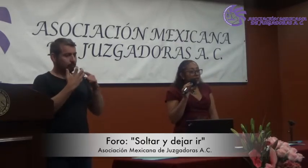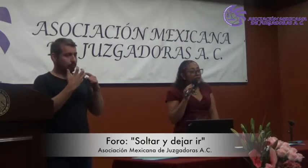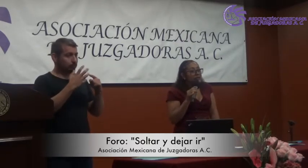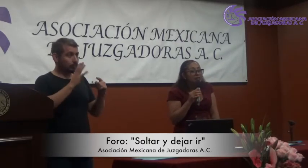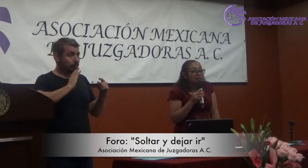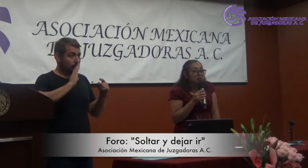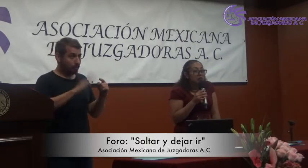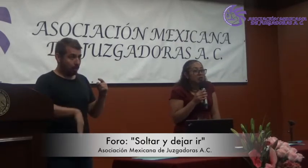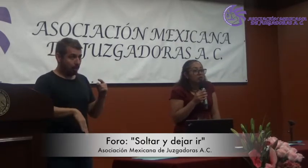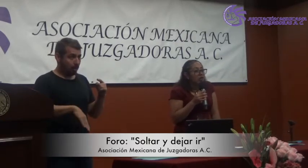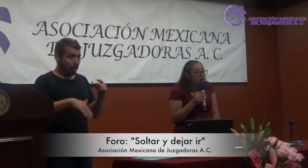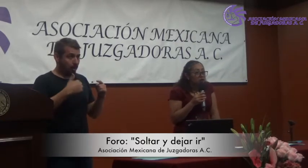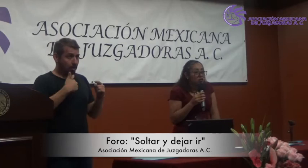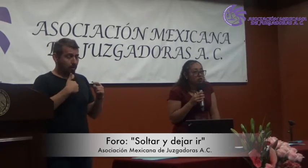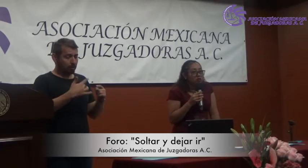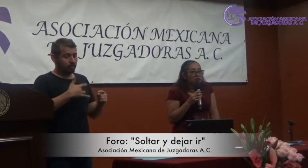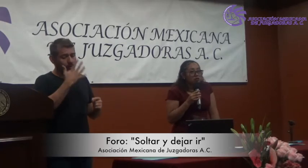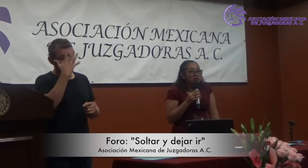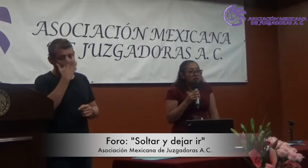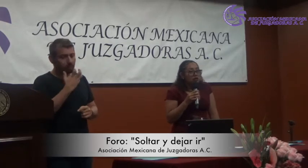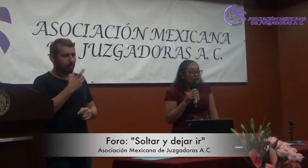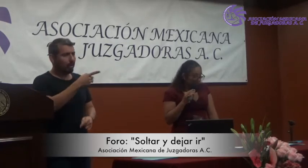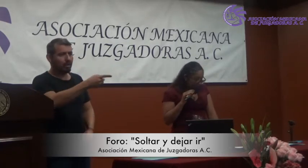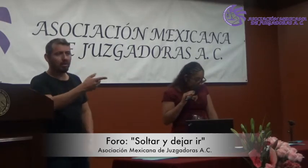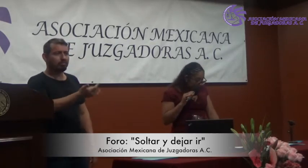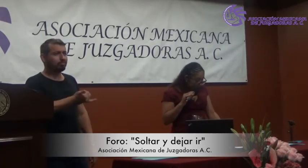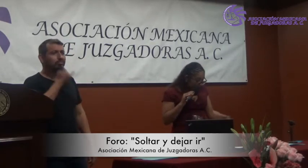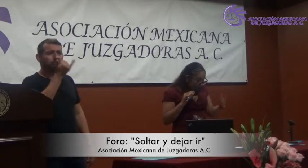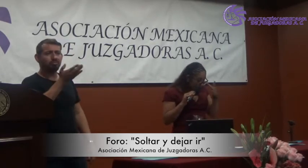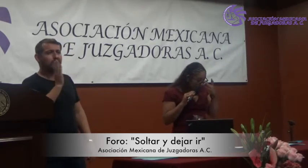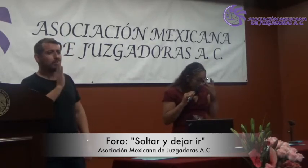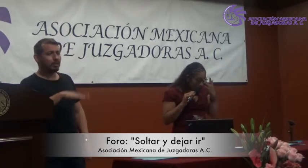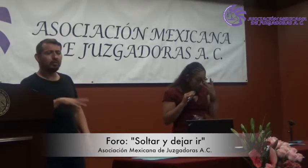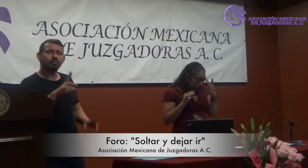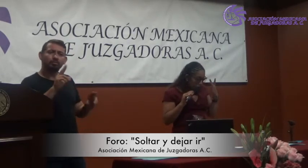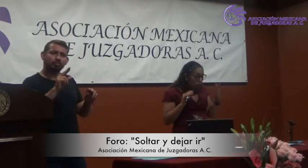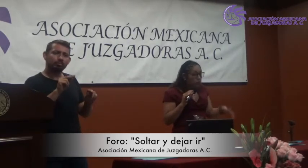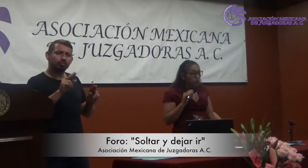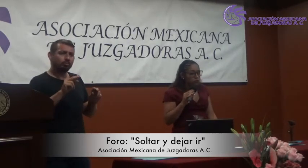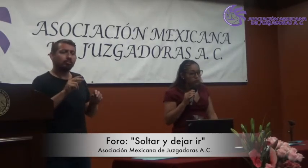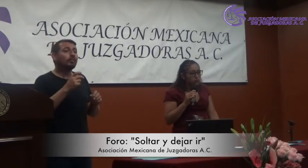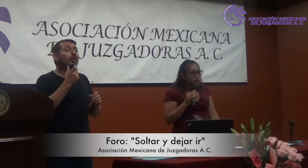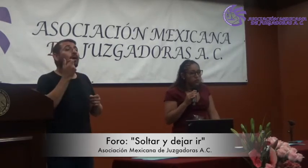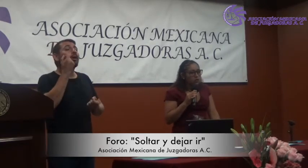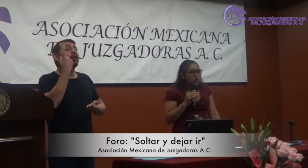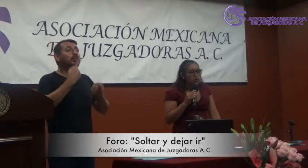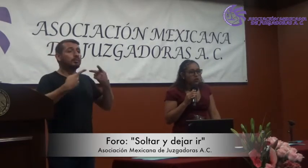malo tener ese sentimiento de dolor. A veces las personas se sienten